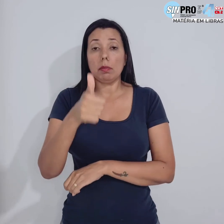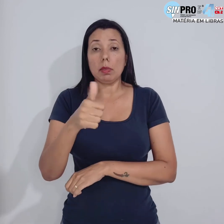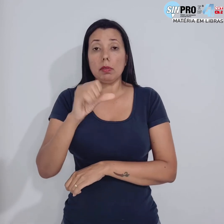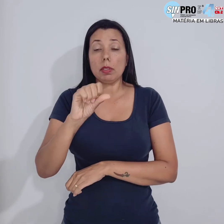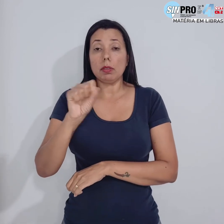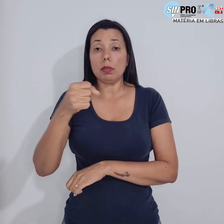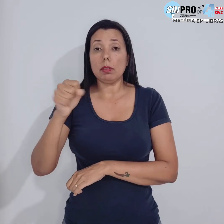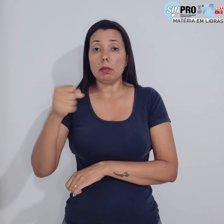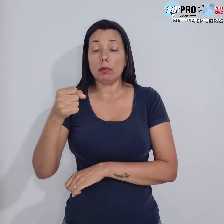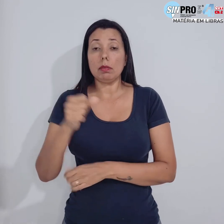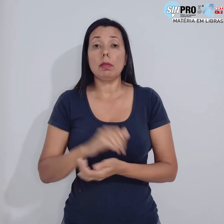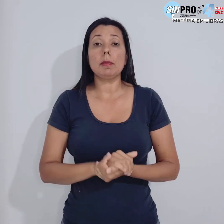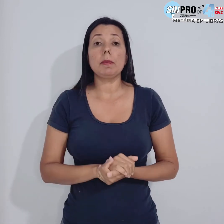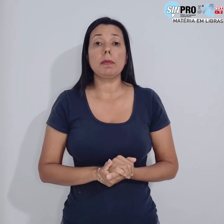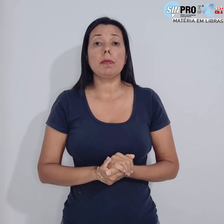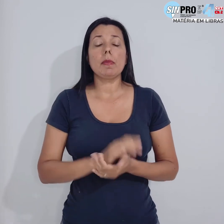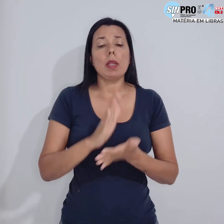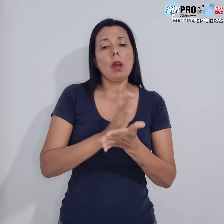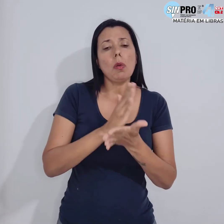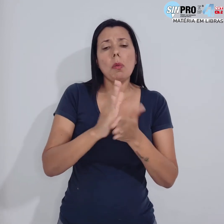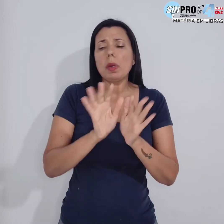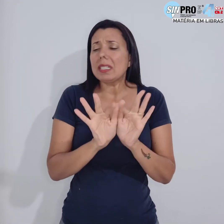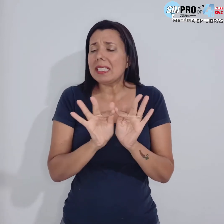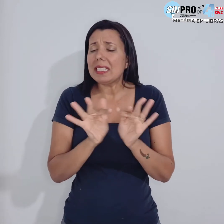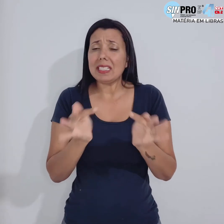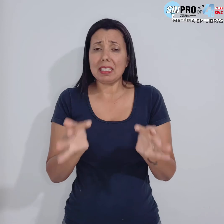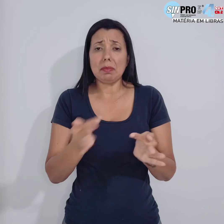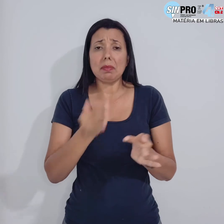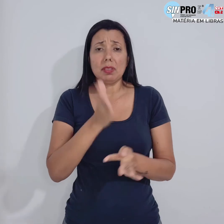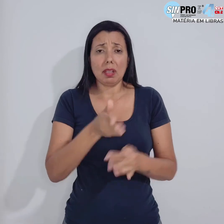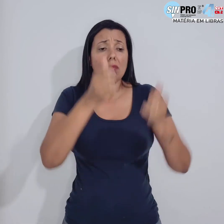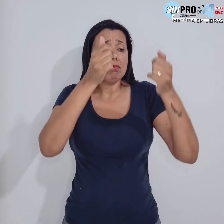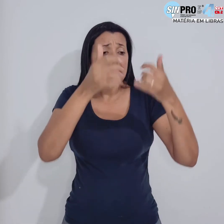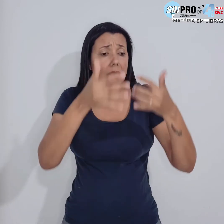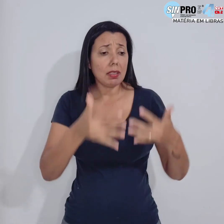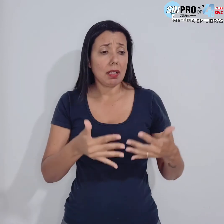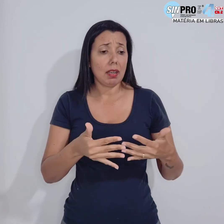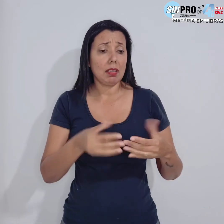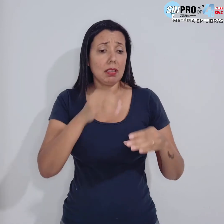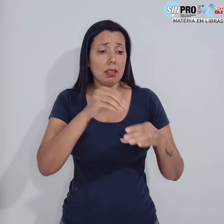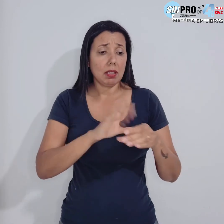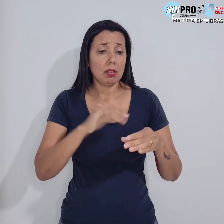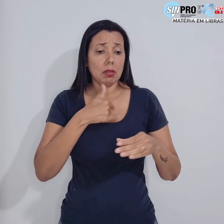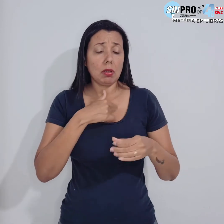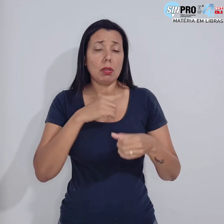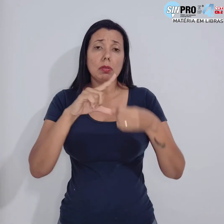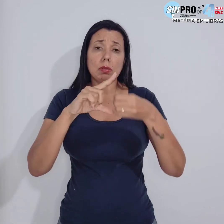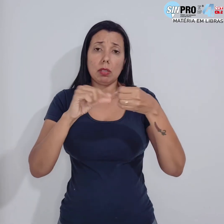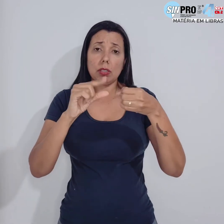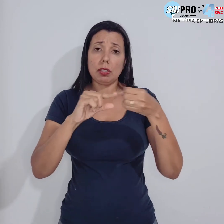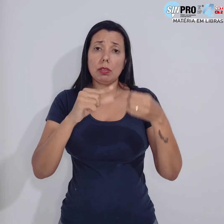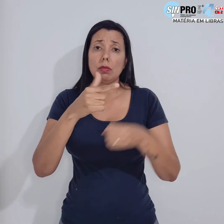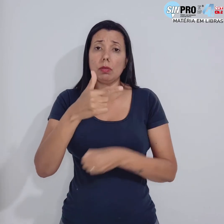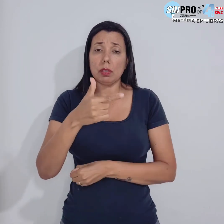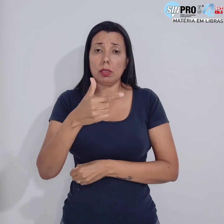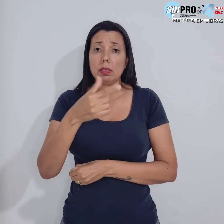perdido sistematicamente anciões, crianças, mulheres, guerreiras e lideranças mulheres